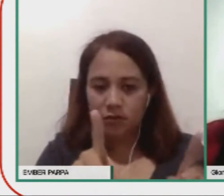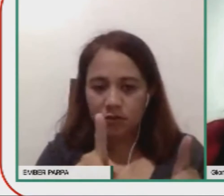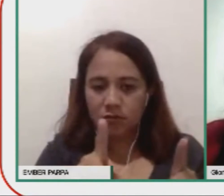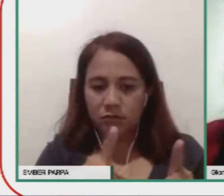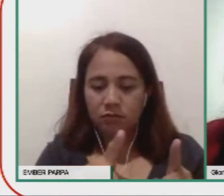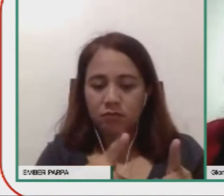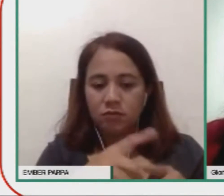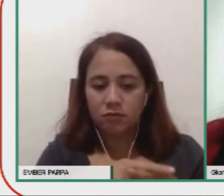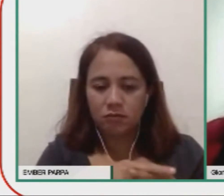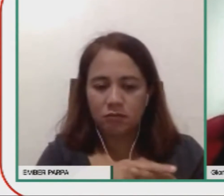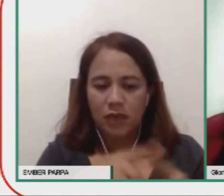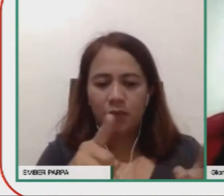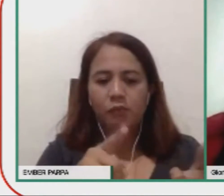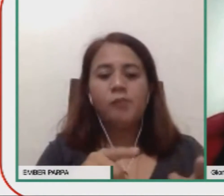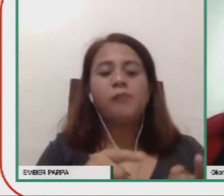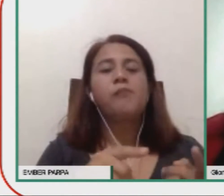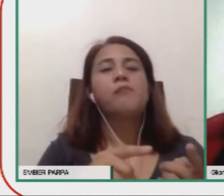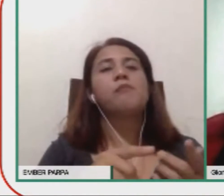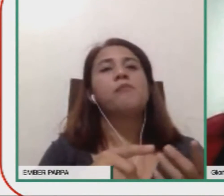what's this?